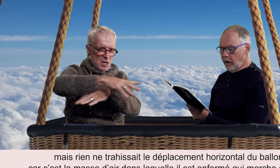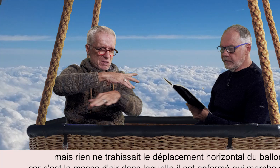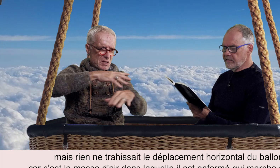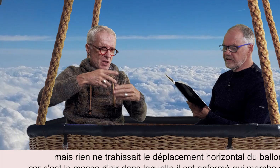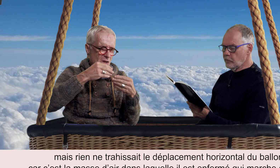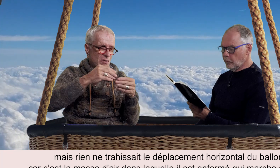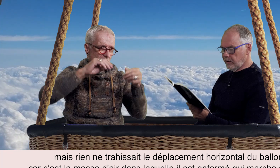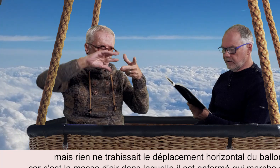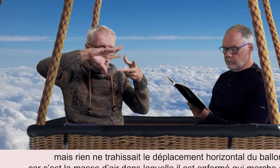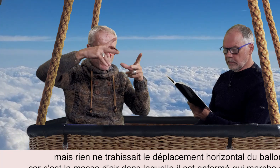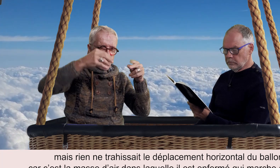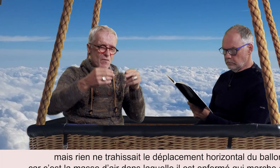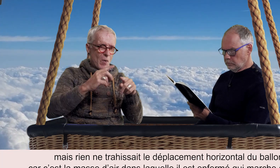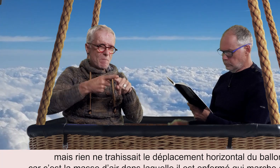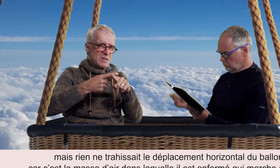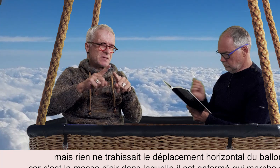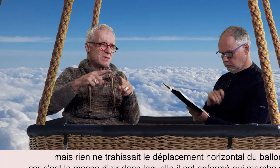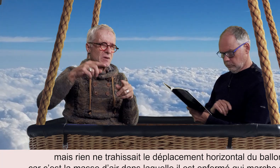contour une indécision regrettable.